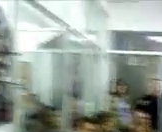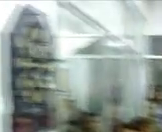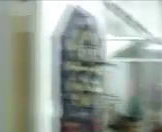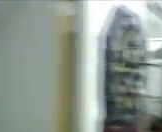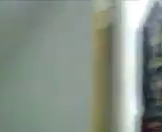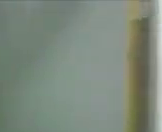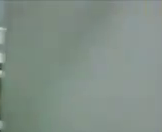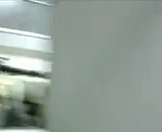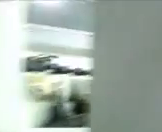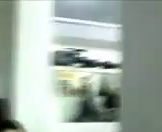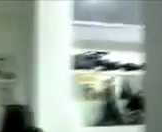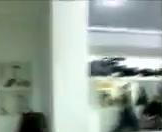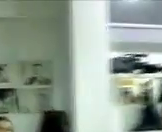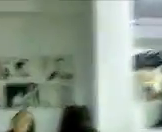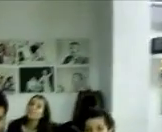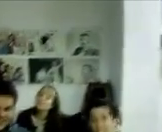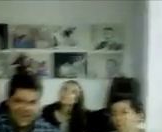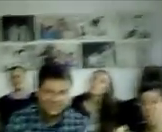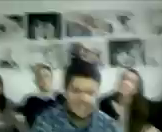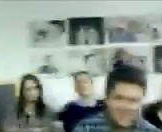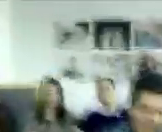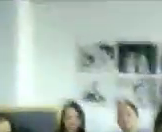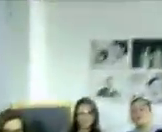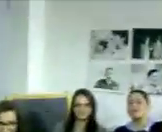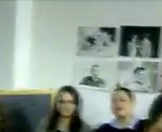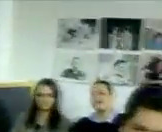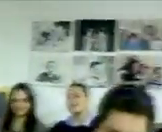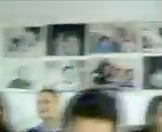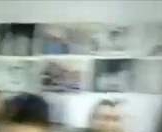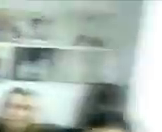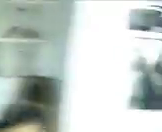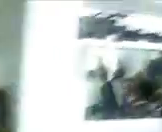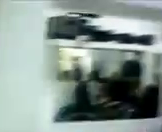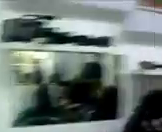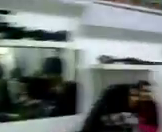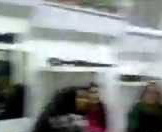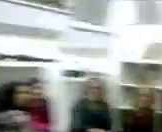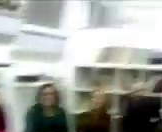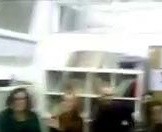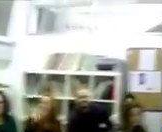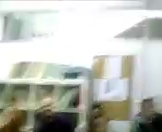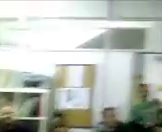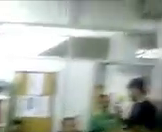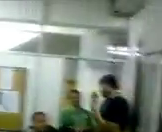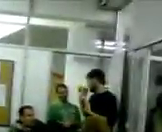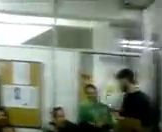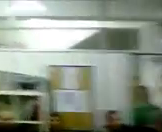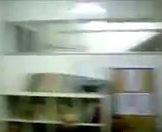στο φιωρί. Μουσική.